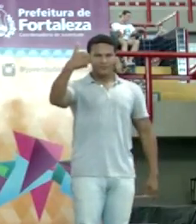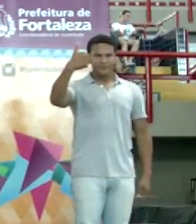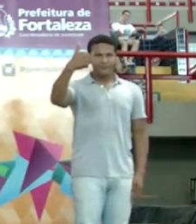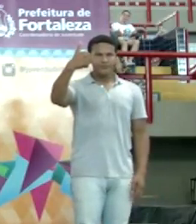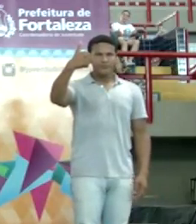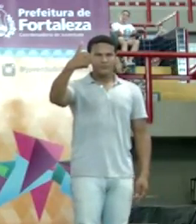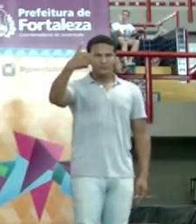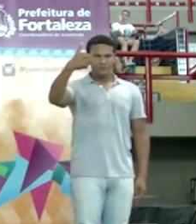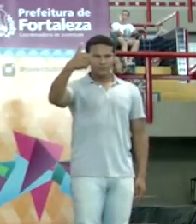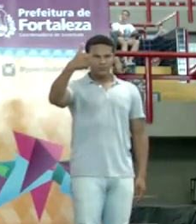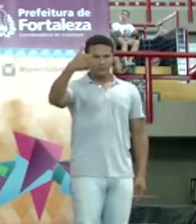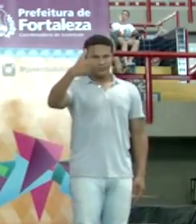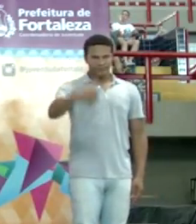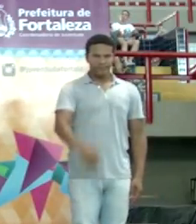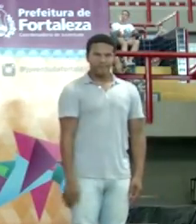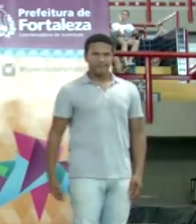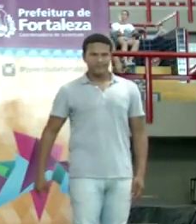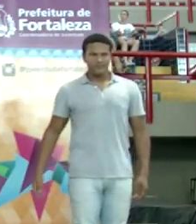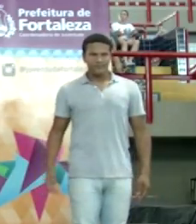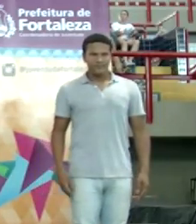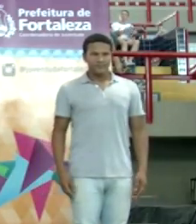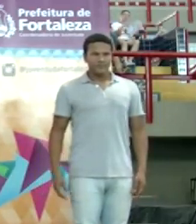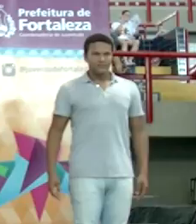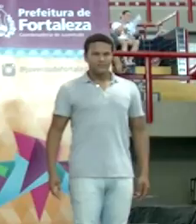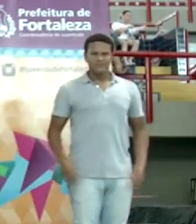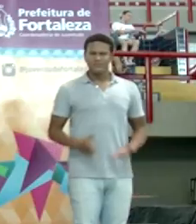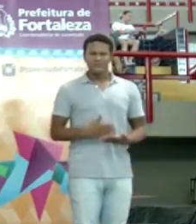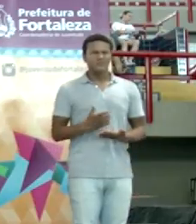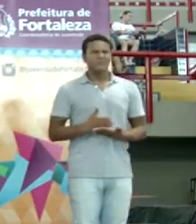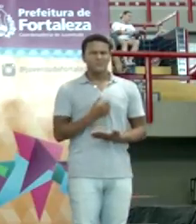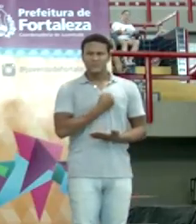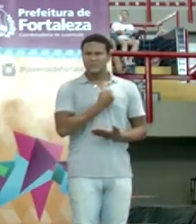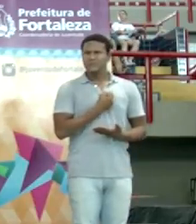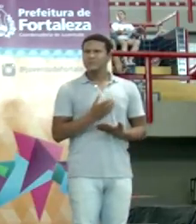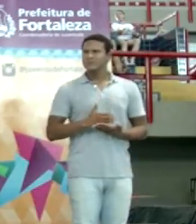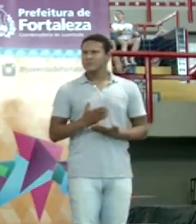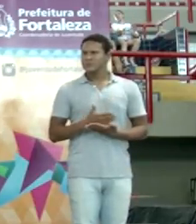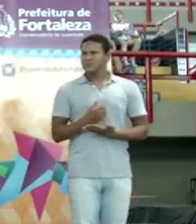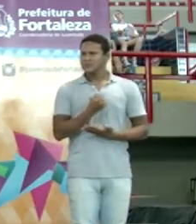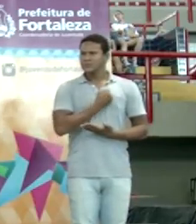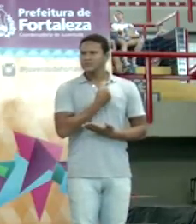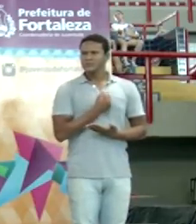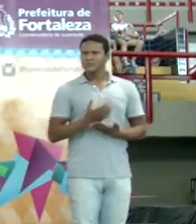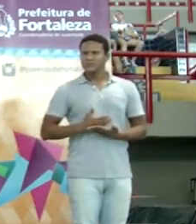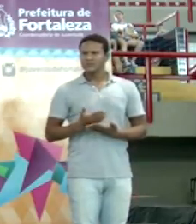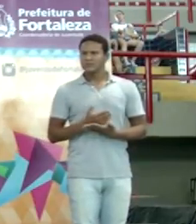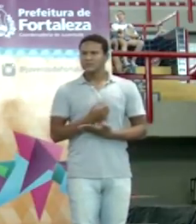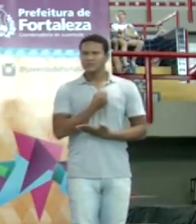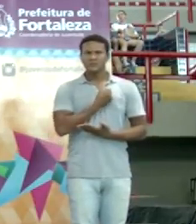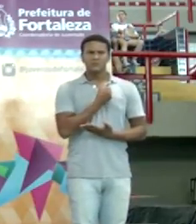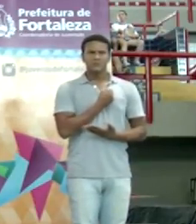Questão de número 1. Qual é a página aí para vocês me ajudarem aí?